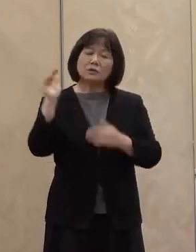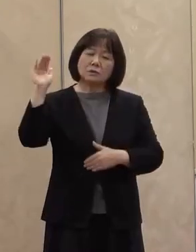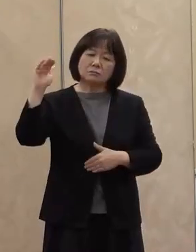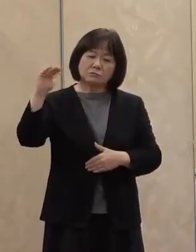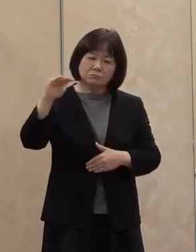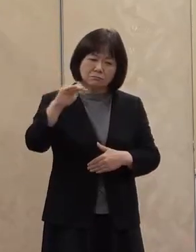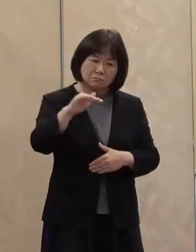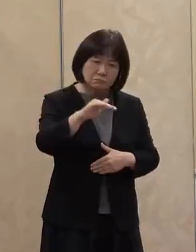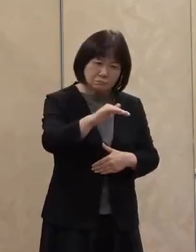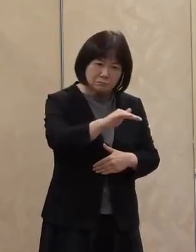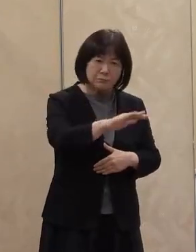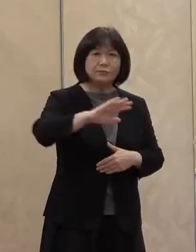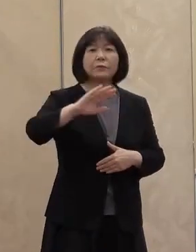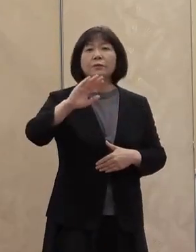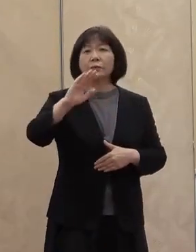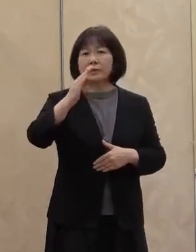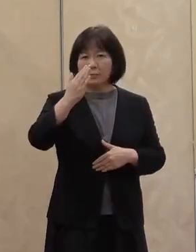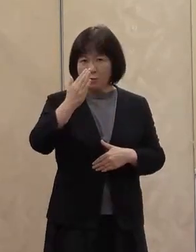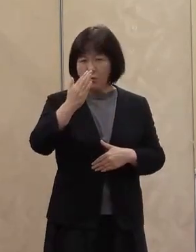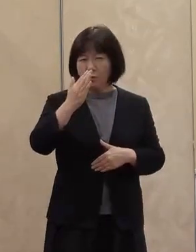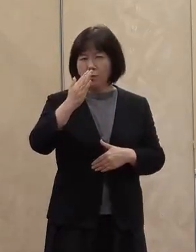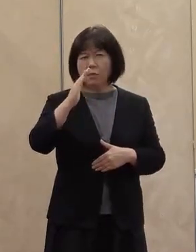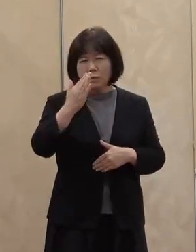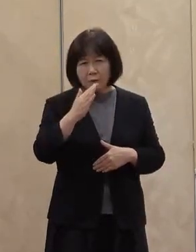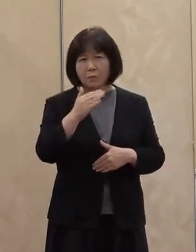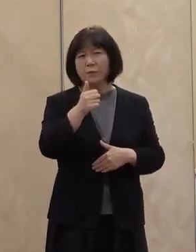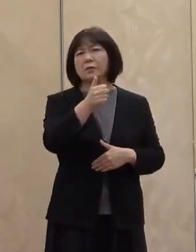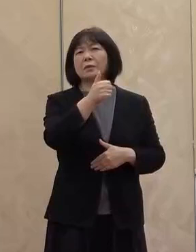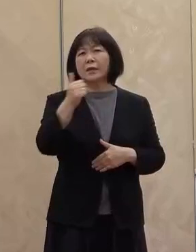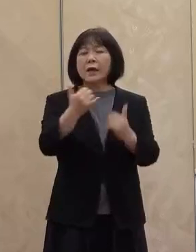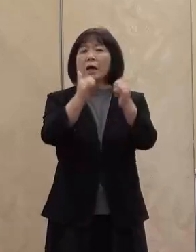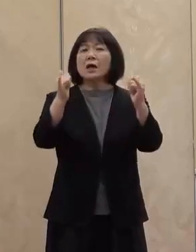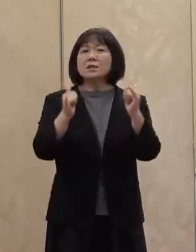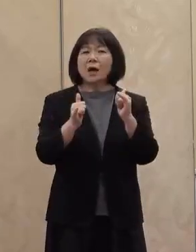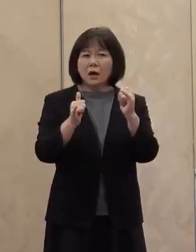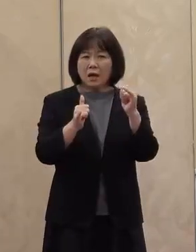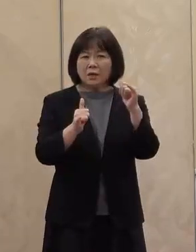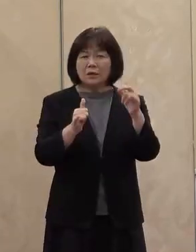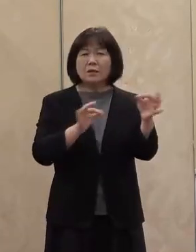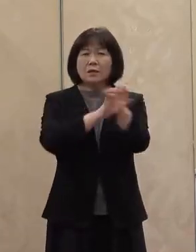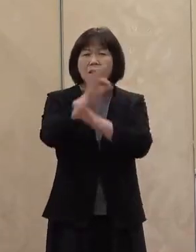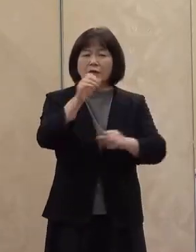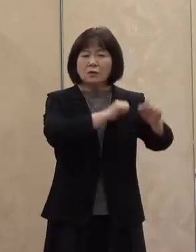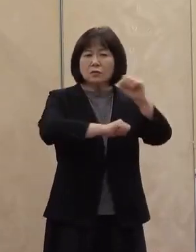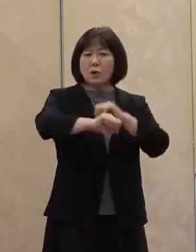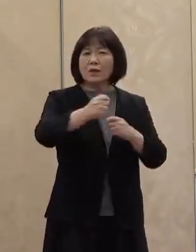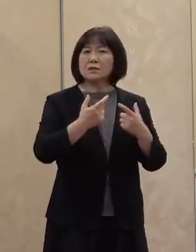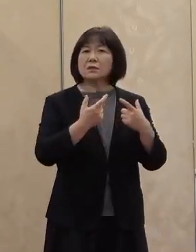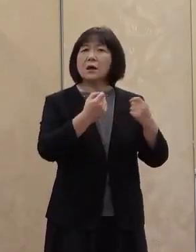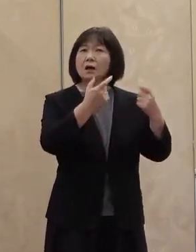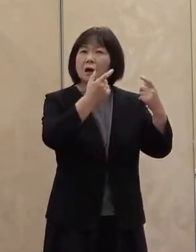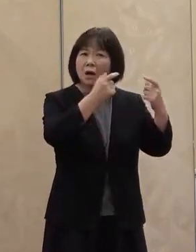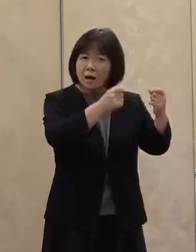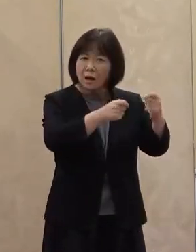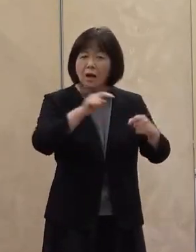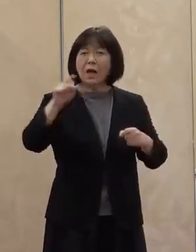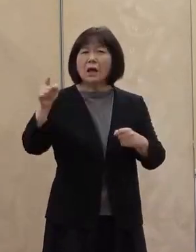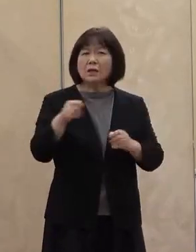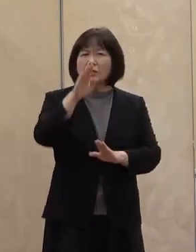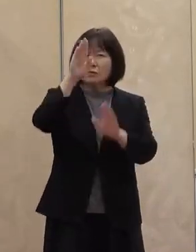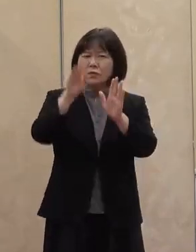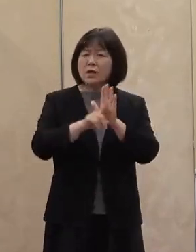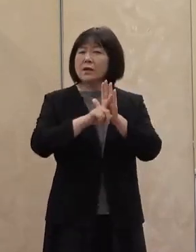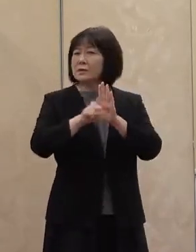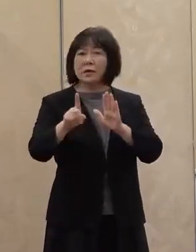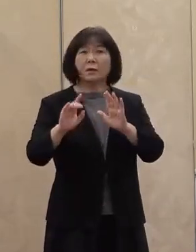落ち着きつつありますが、ただ社会全体を動かしながら前みたいに緊急事態宣言出してやってるわけじ